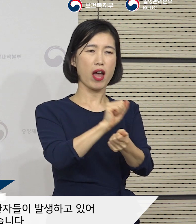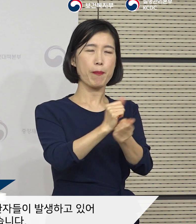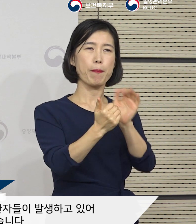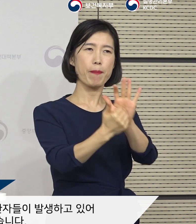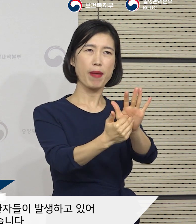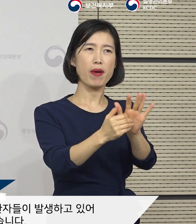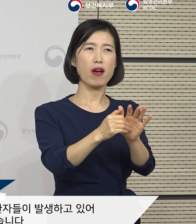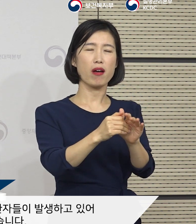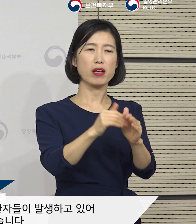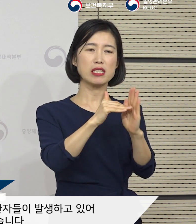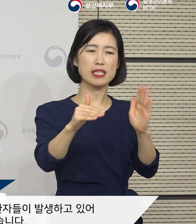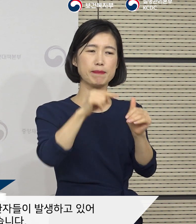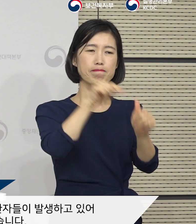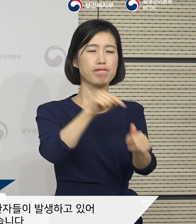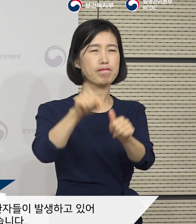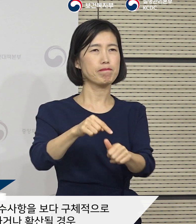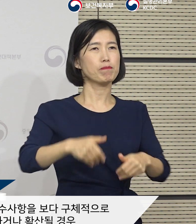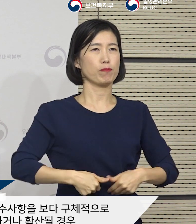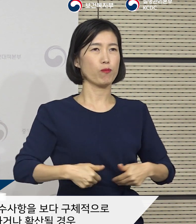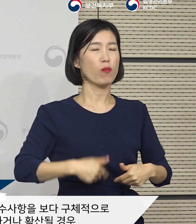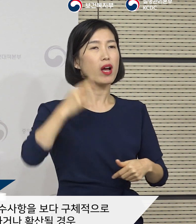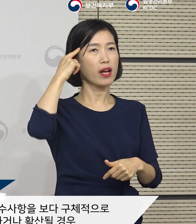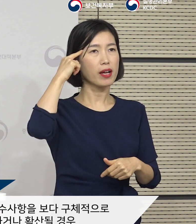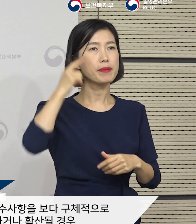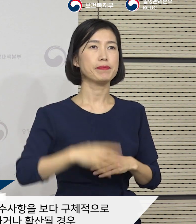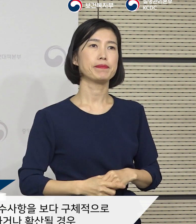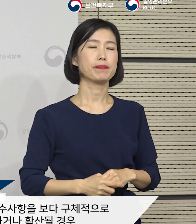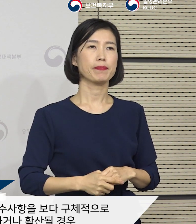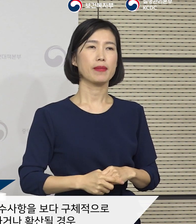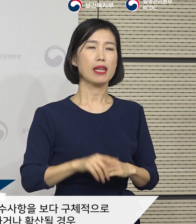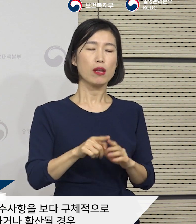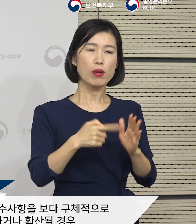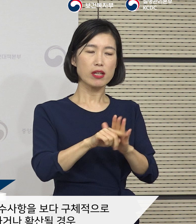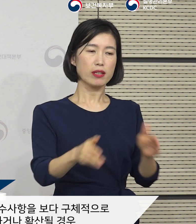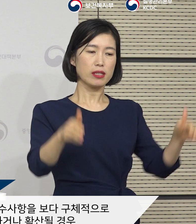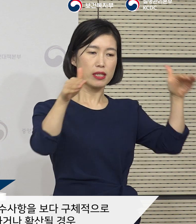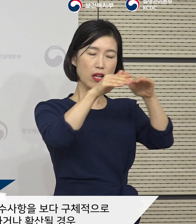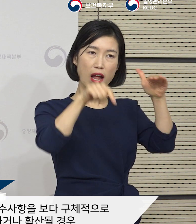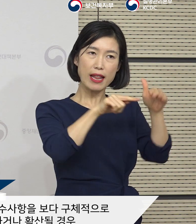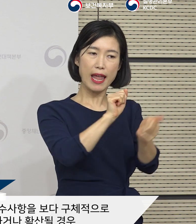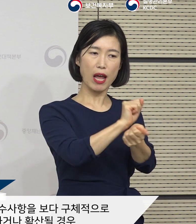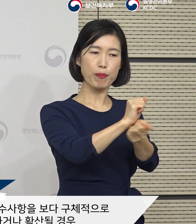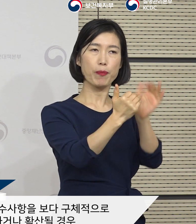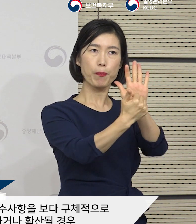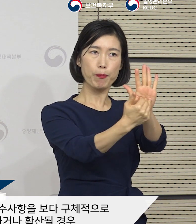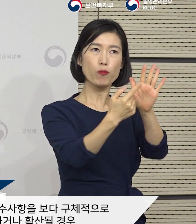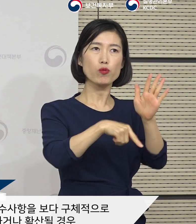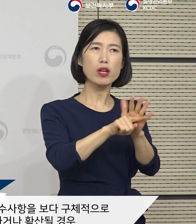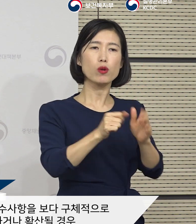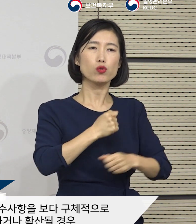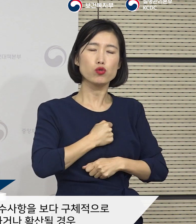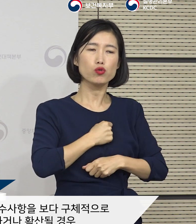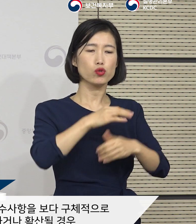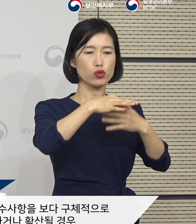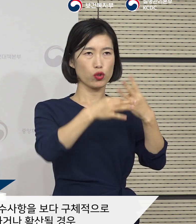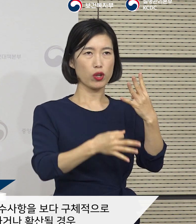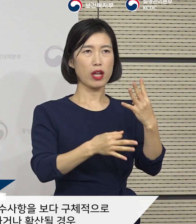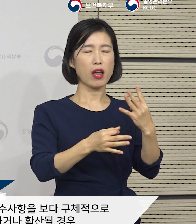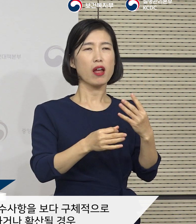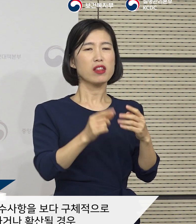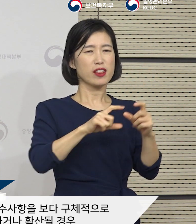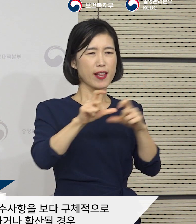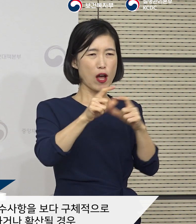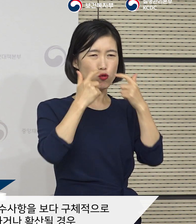예방 지침을 시행할 필요가 있습니다. 이를 위해 시설 내에서 감염 예방을 위해 지켜야 할 준수사항을